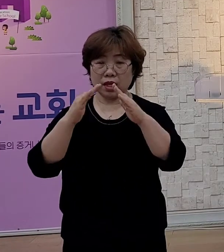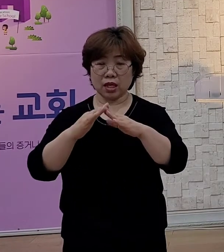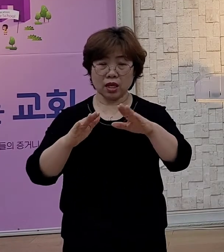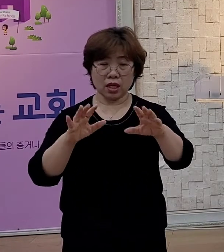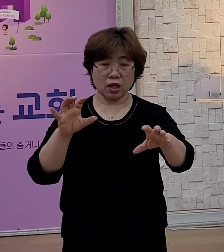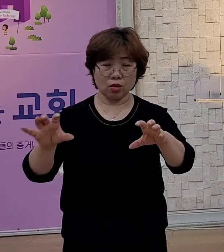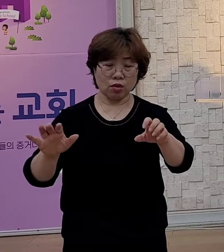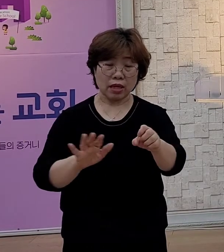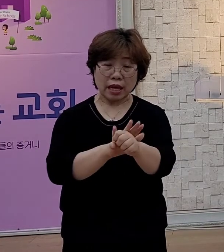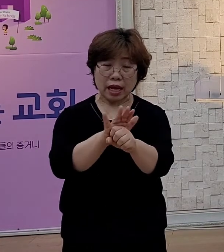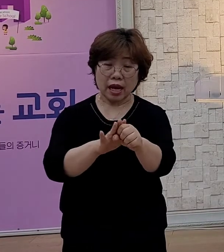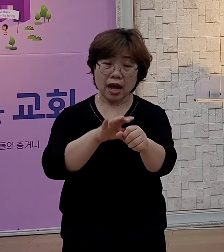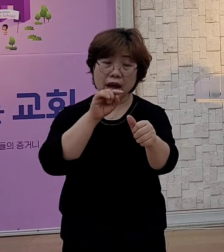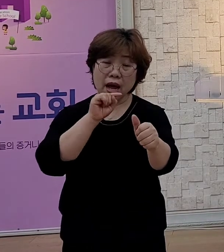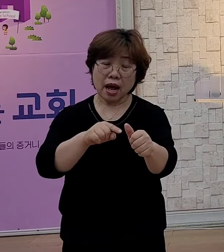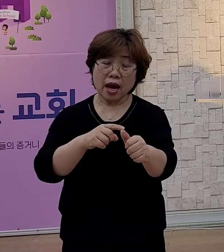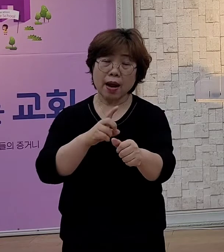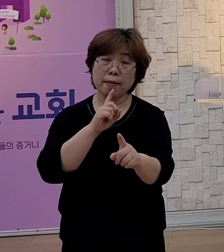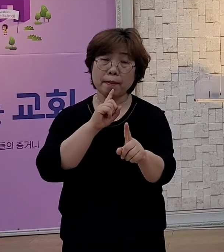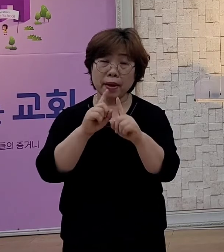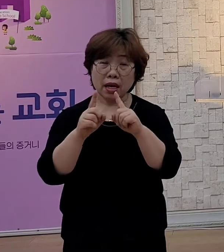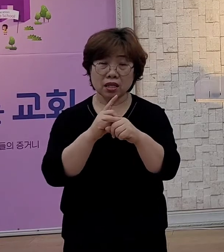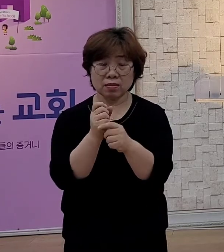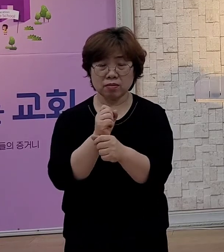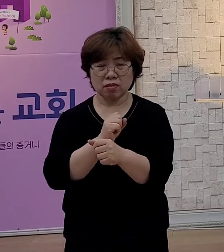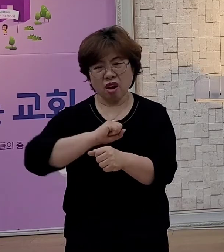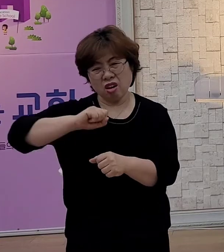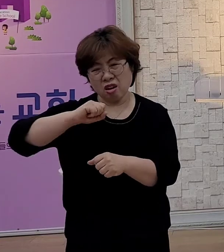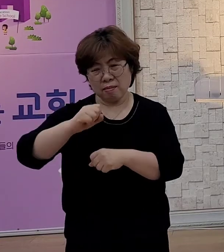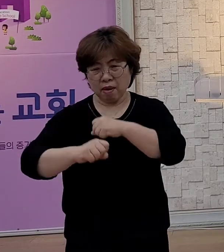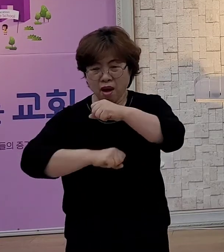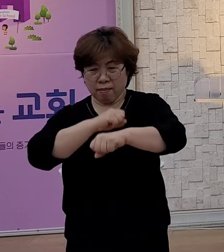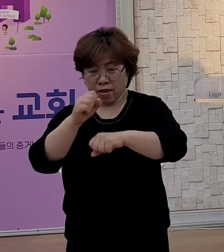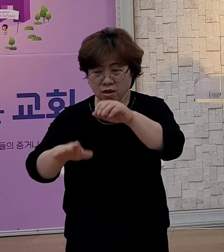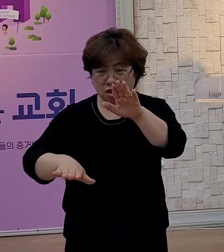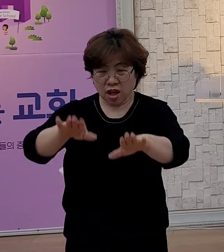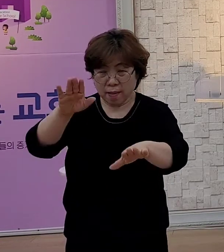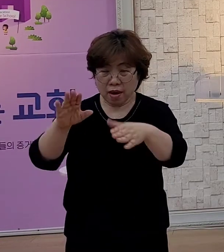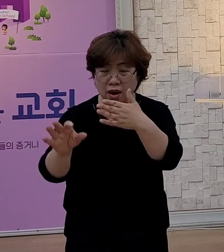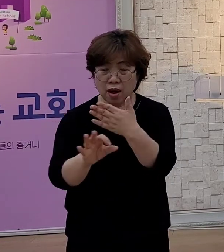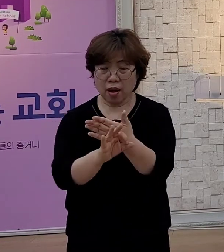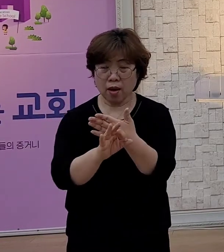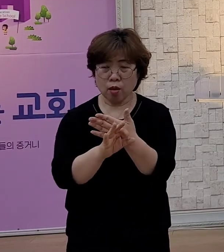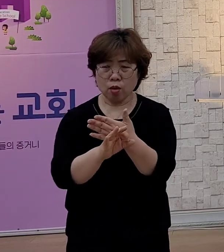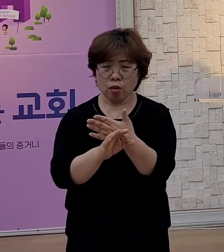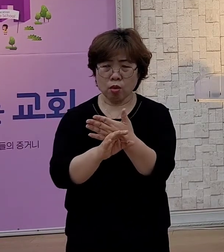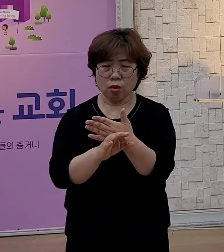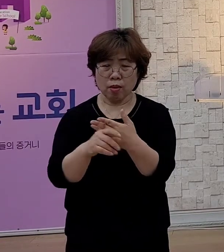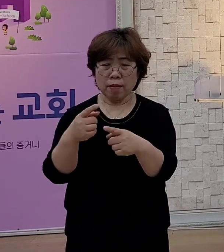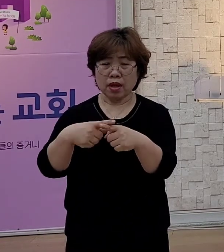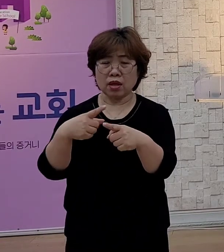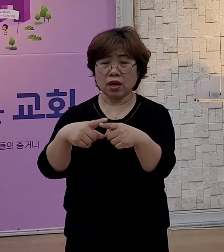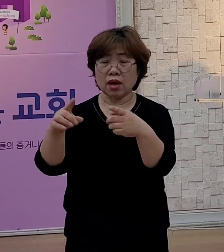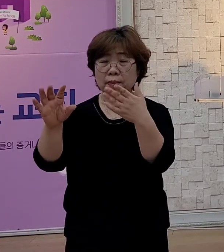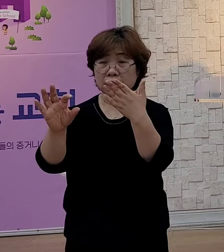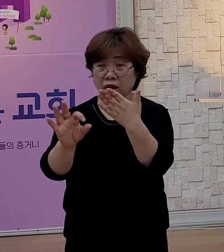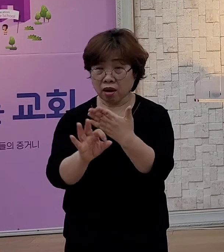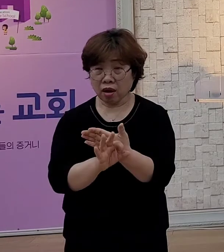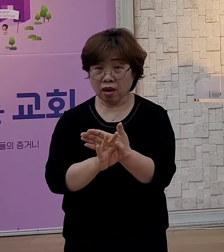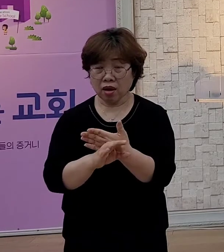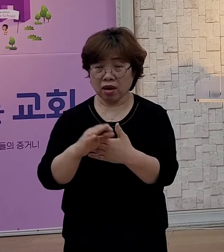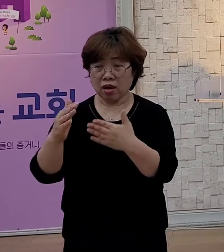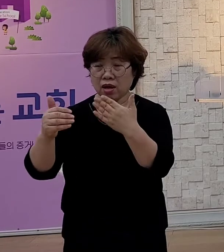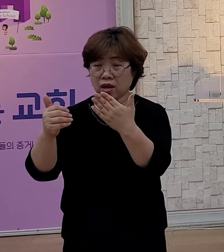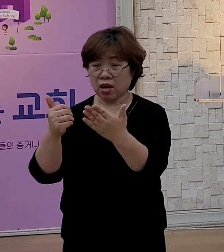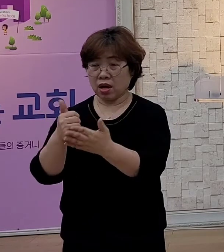이웃사랑하라 하신 이 계명 어기고 마음대로 차별하고 그렇게 분별하면